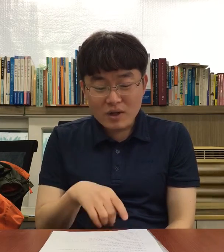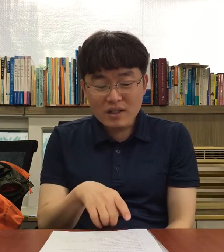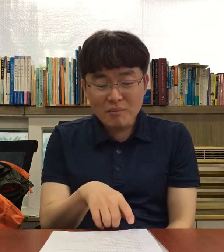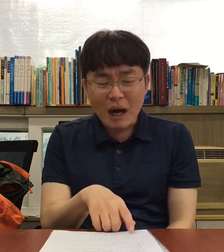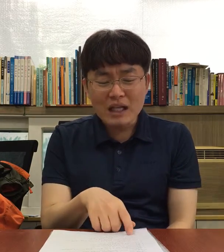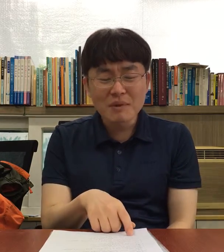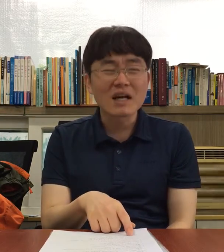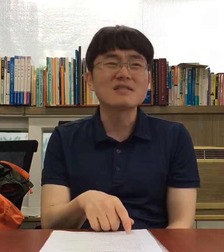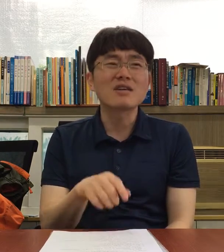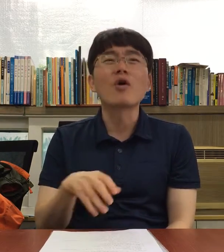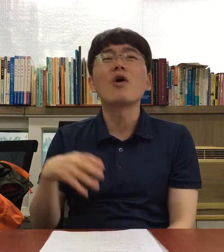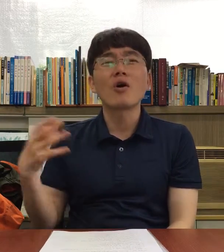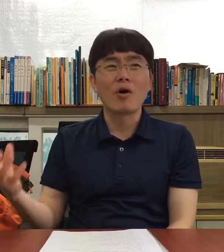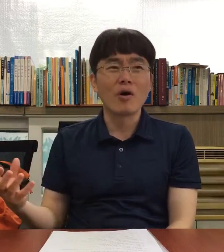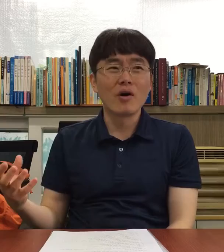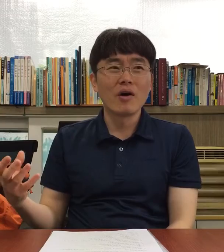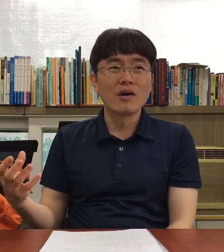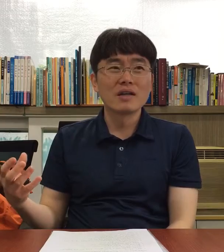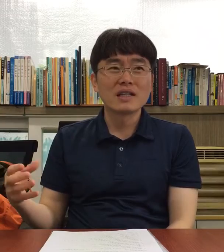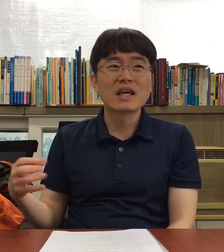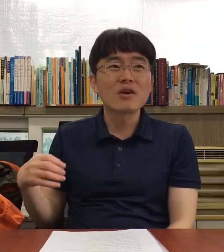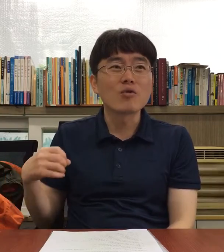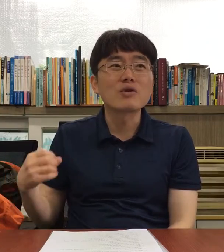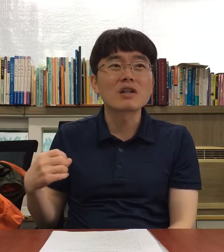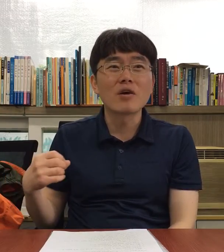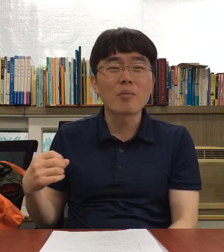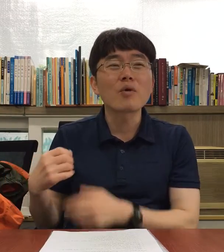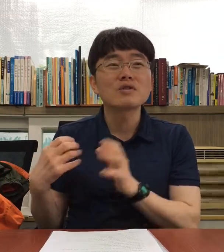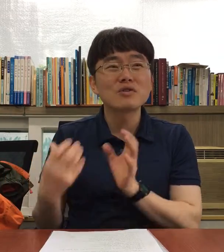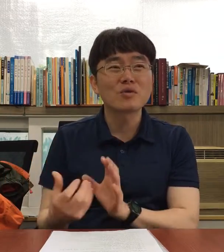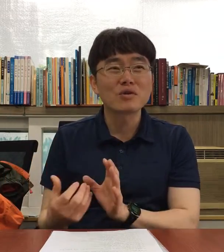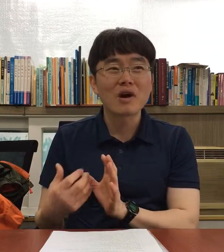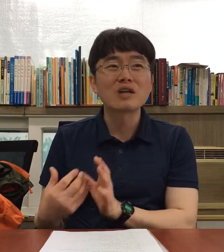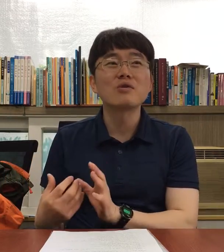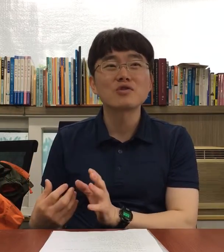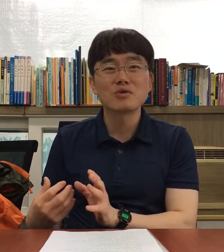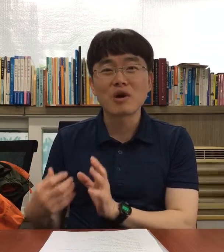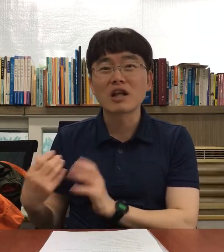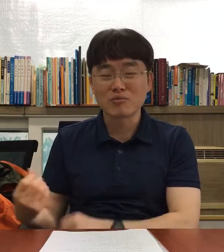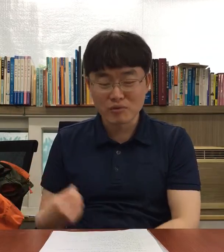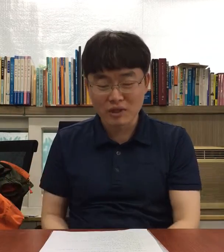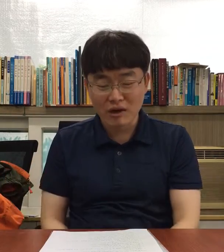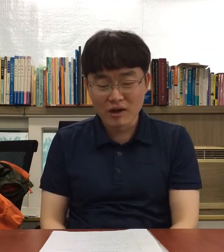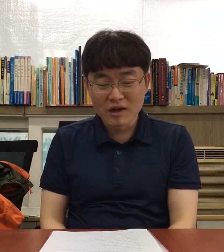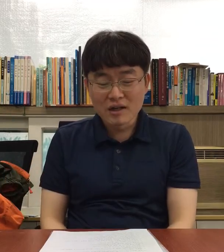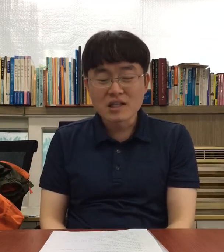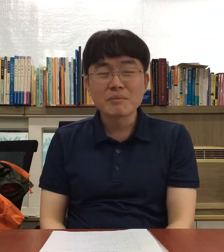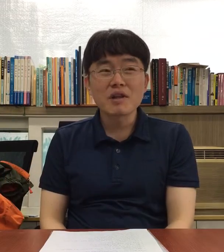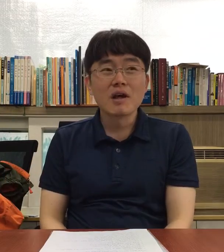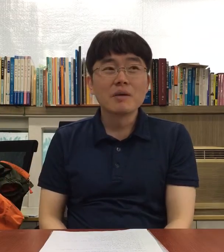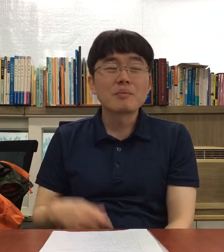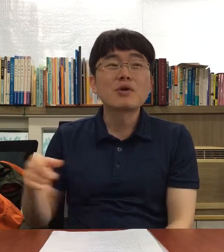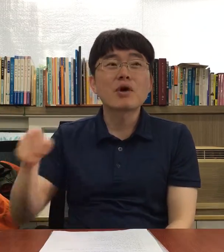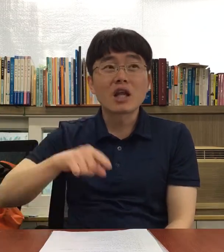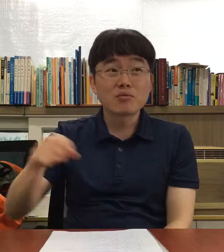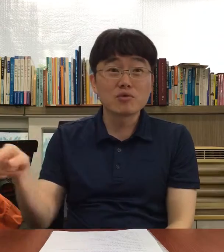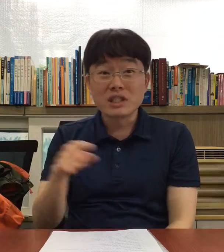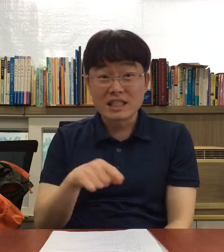일단은 말이 입힌 상처가 더 커요. 이게 더 우리가 더 포커스를 두고 더 강조점을 줘야 되는 부분이에요. 그러면 비교가 되는 부분이